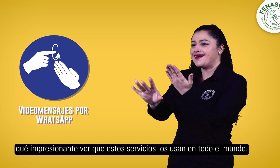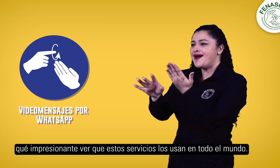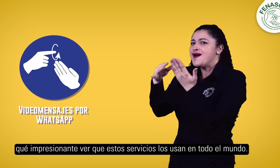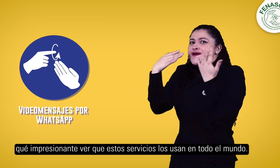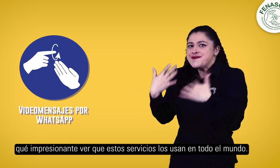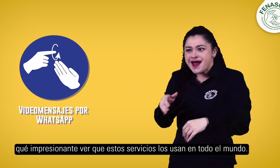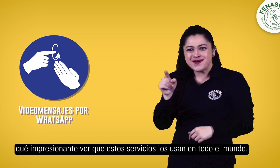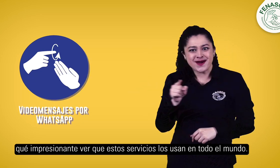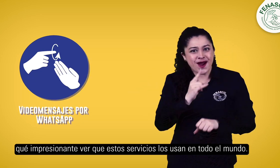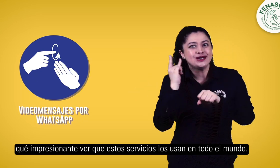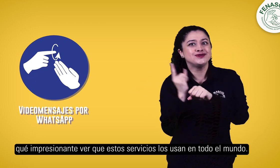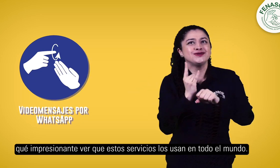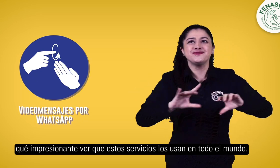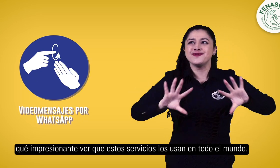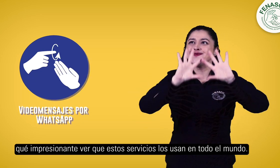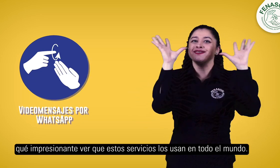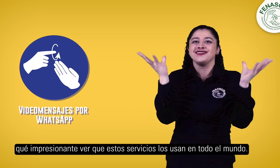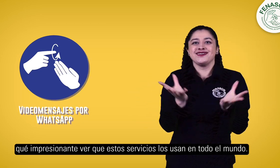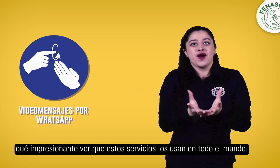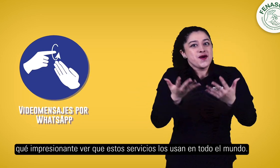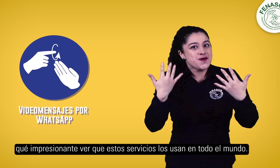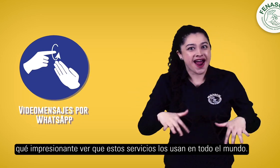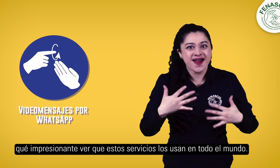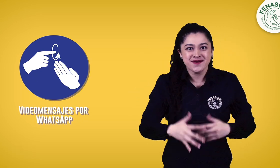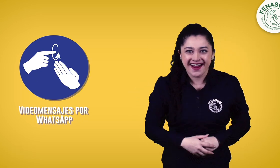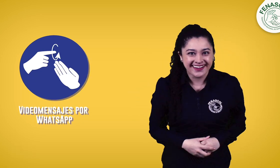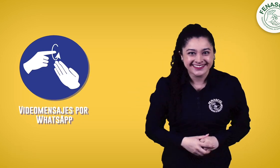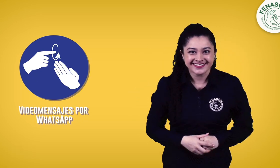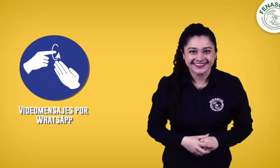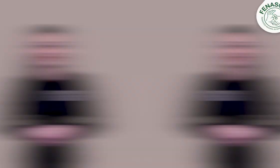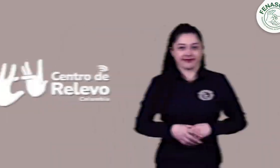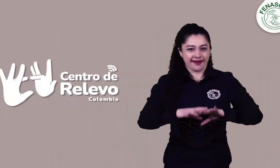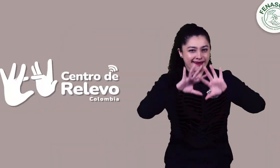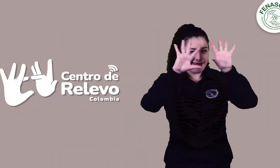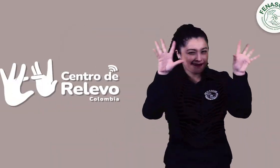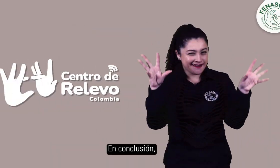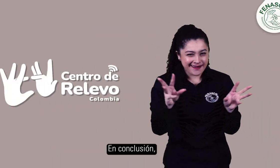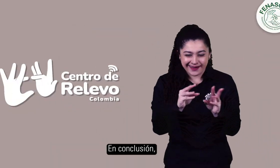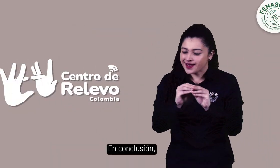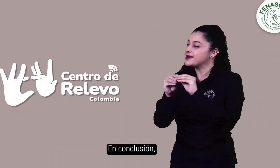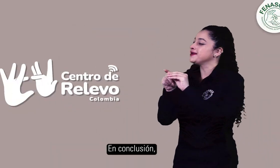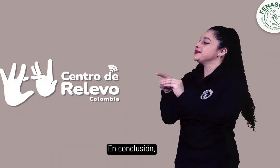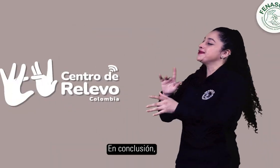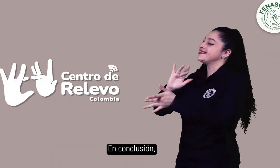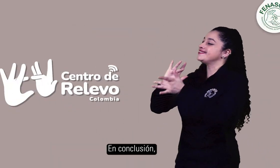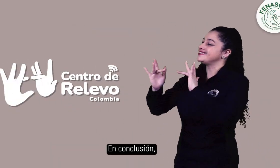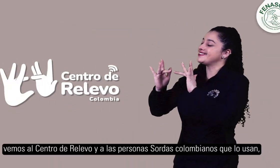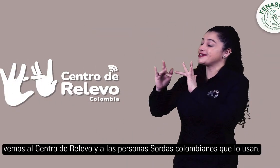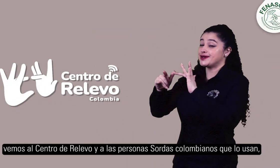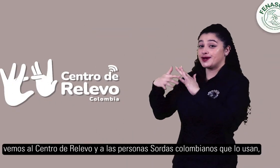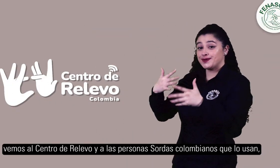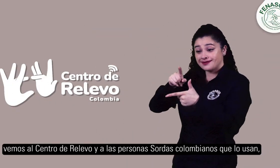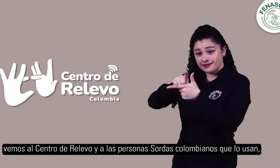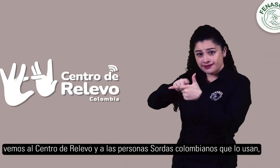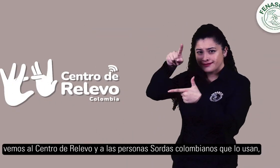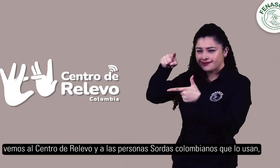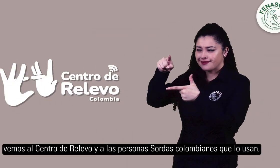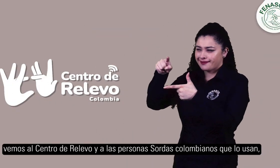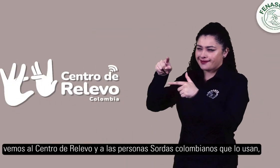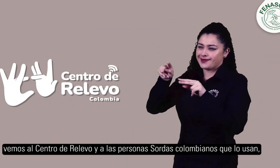¡Qué impresionante ver que estos servicios los usan en todo el mundo! En conclusión, vemos al centro de relevo y a las